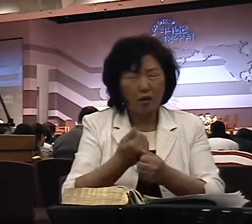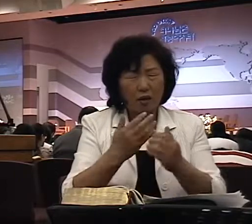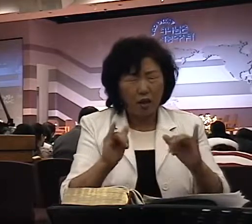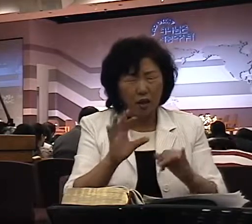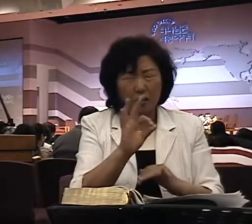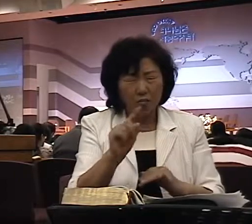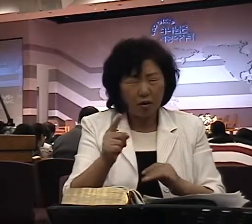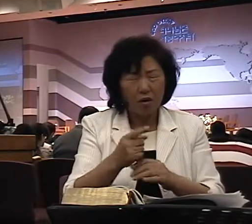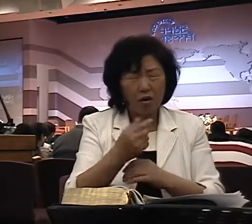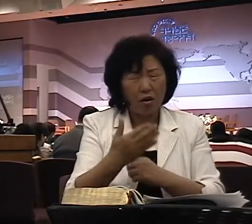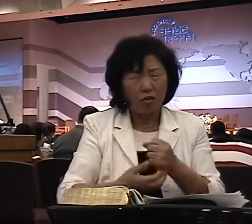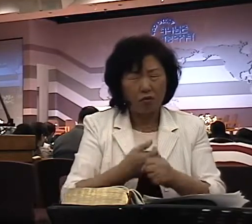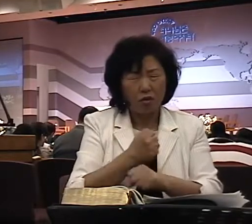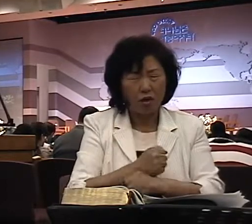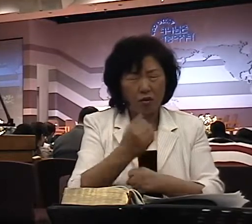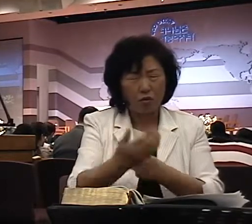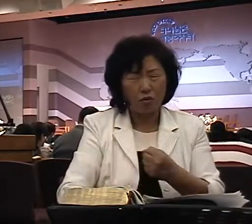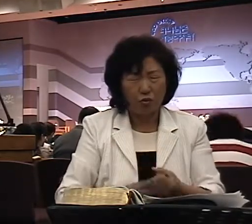주시옵소서.